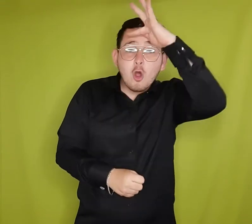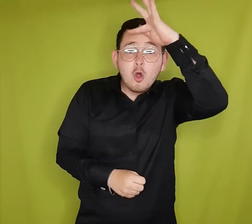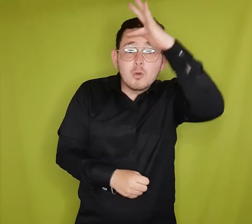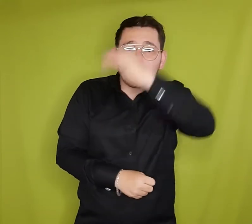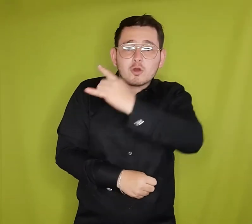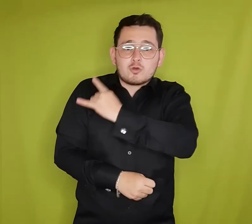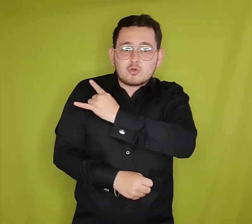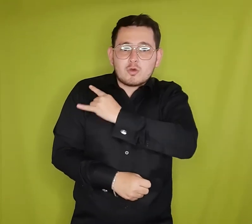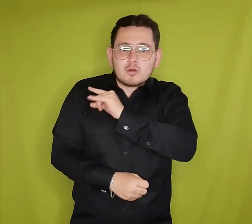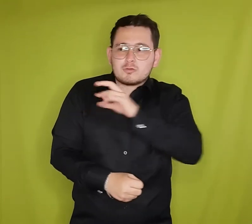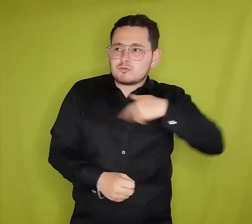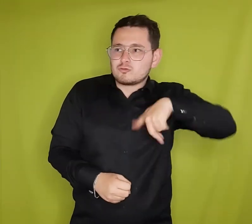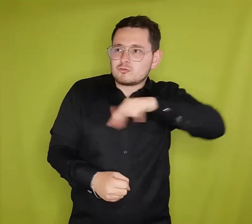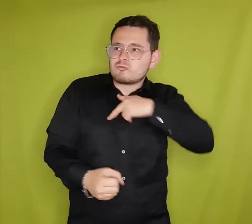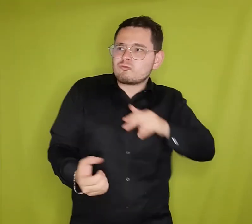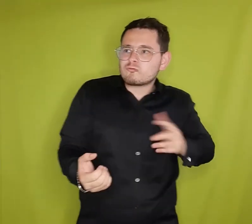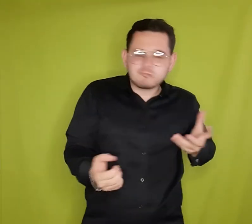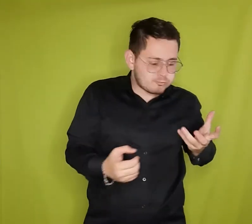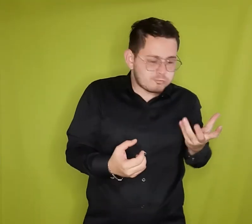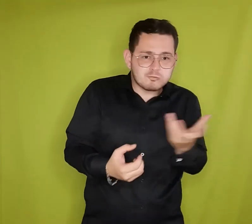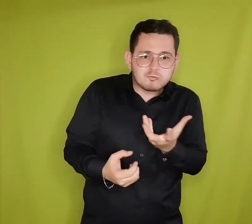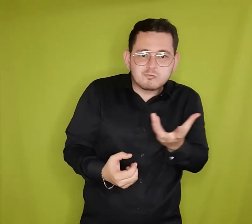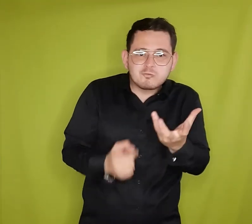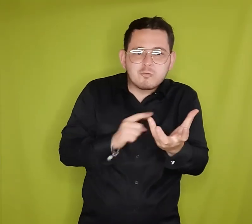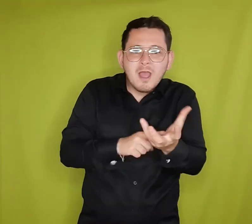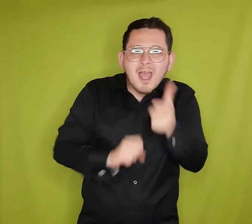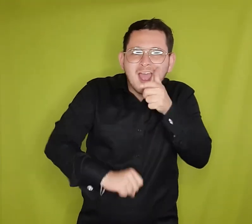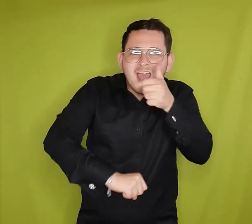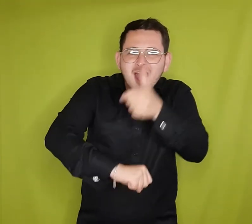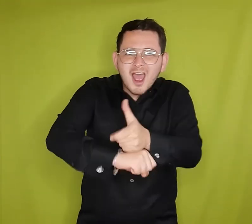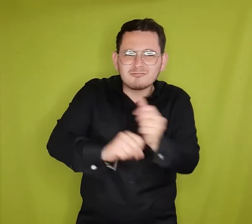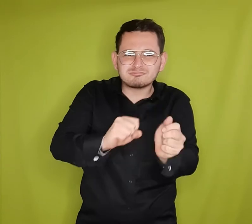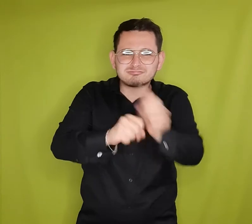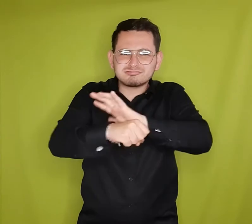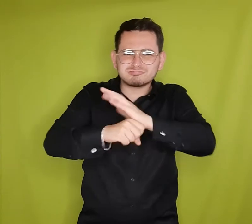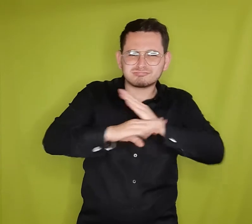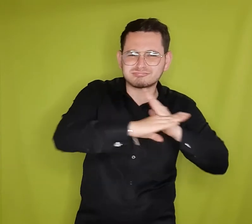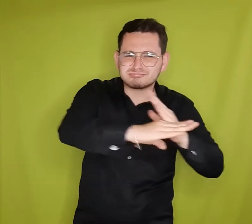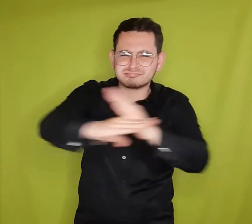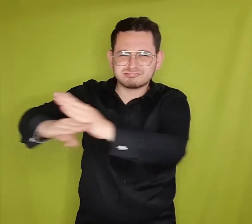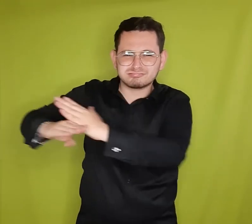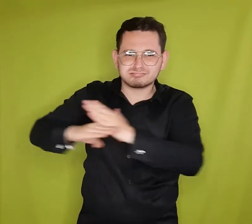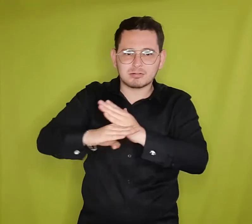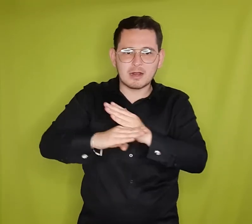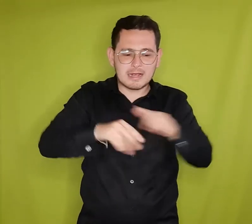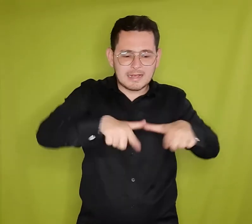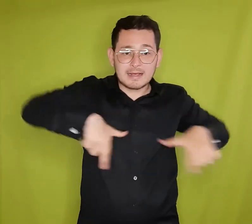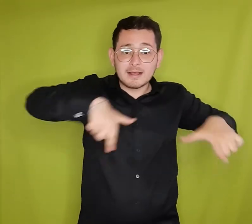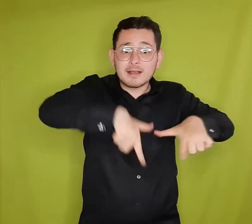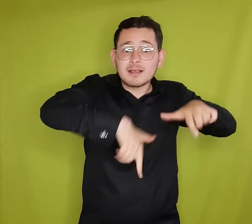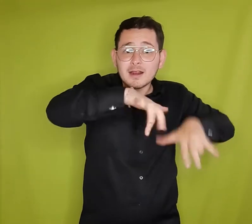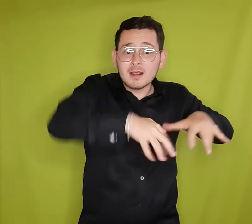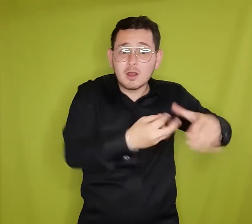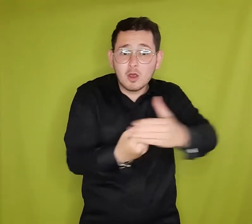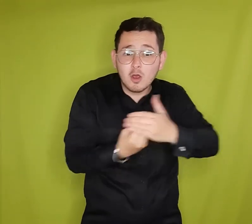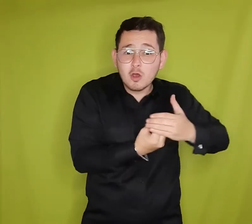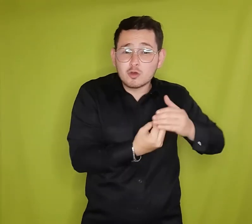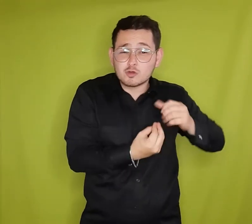equipo de vigilancia epidemiológica de la Secretaría de Protección Social, que fue la actividad o al Hospital San Rafael, que fue la